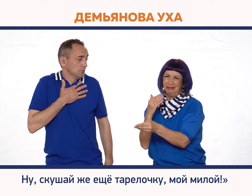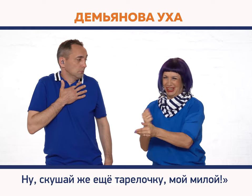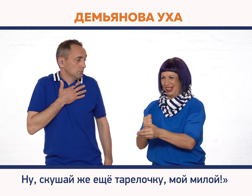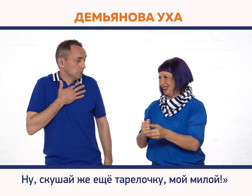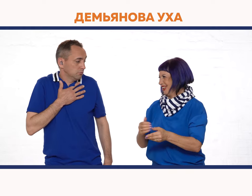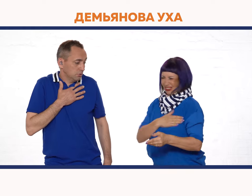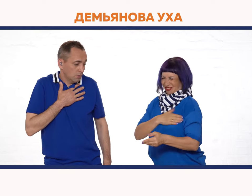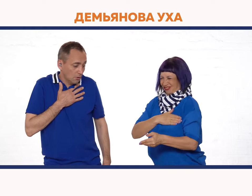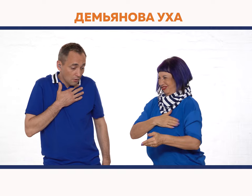милый!»